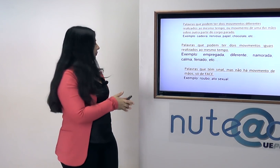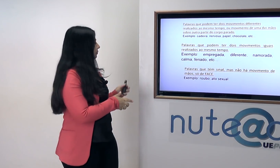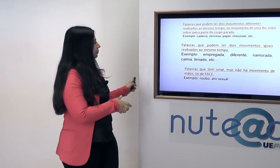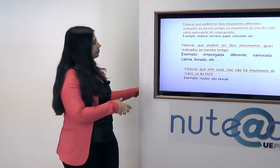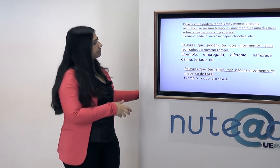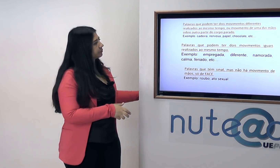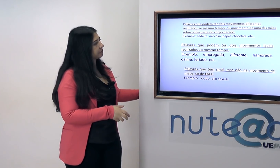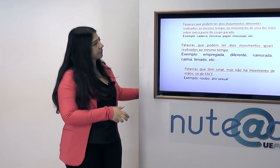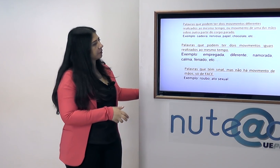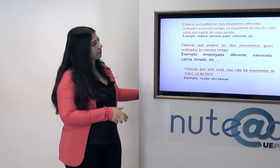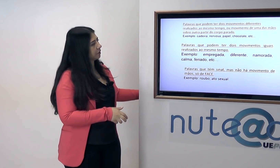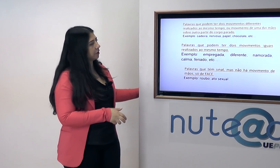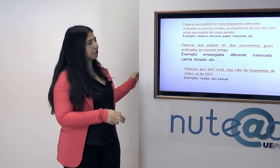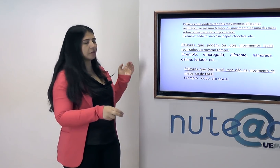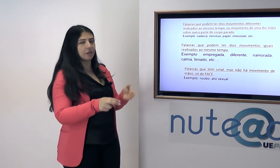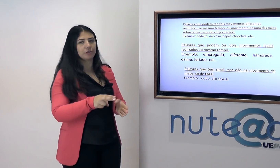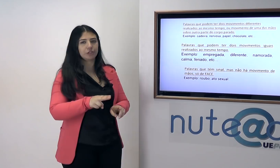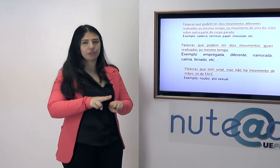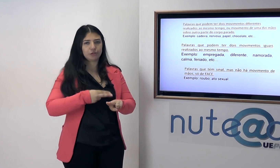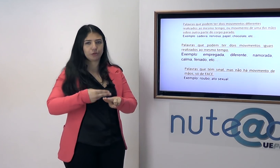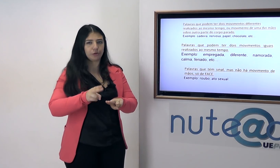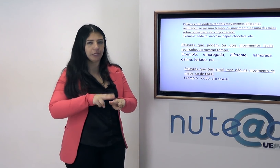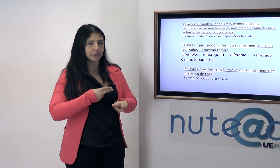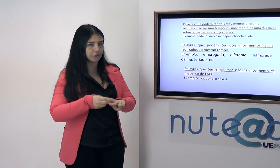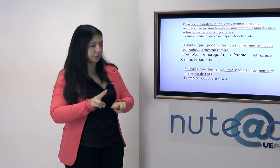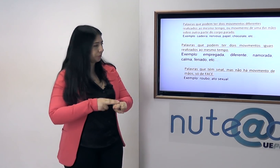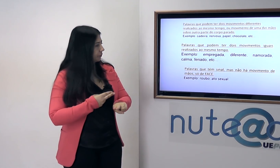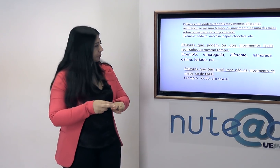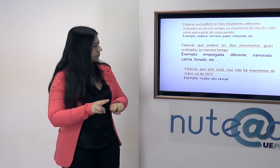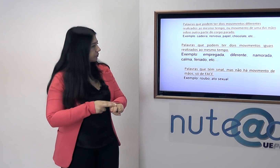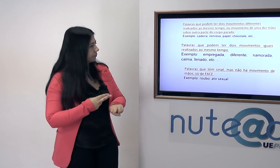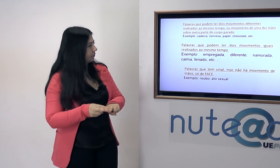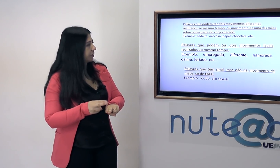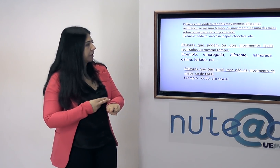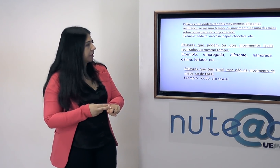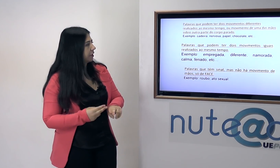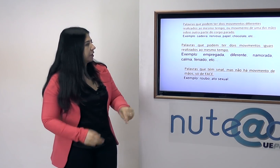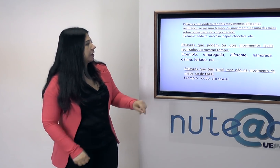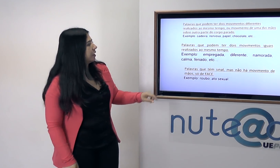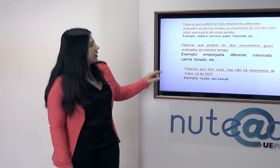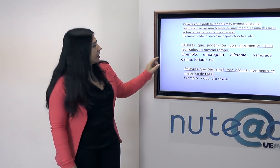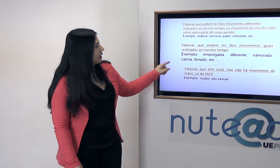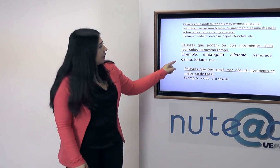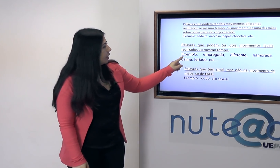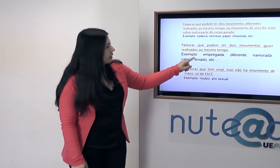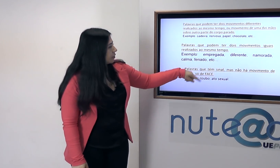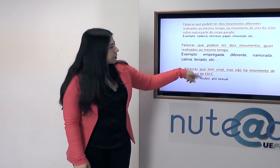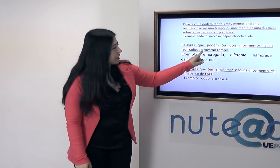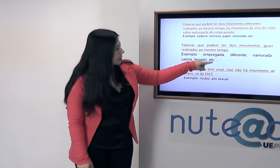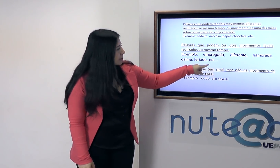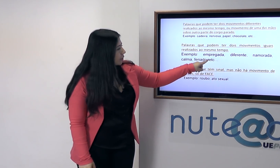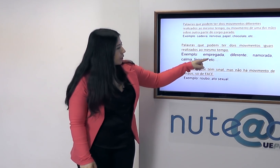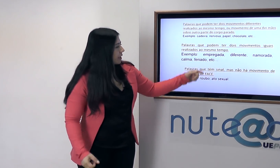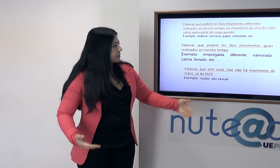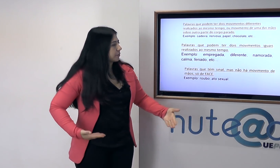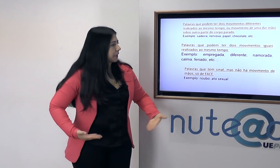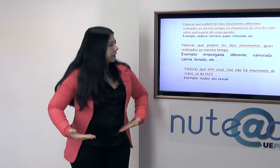papel e o sinal de chocolate. Tá? E os sinais que são iguais: